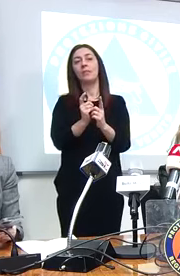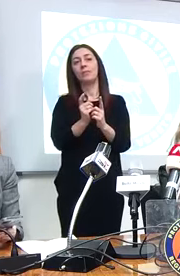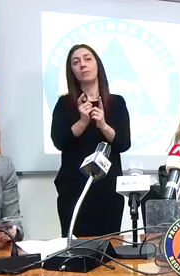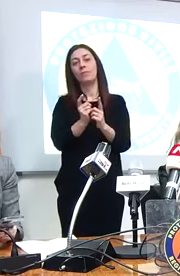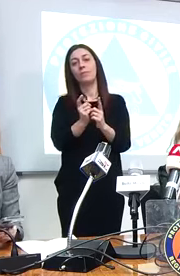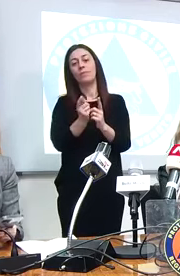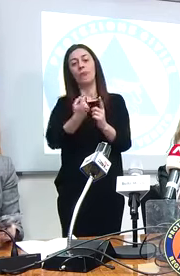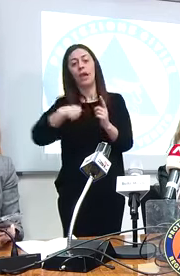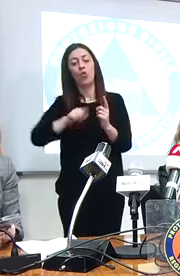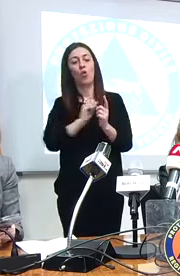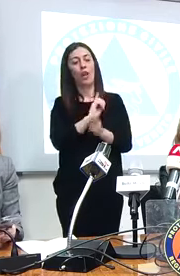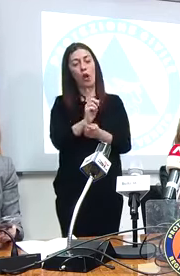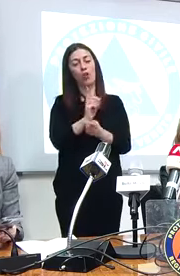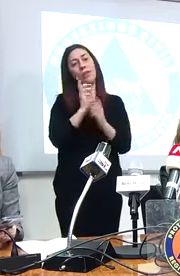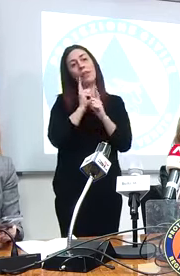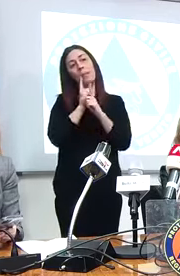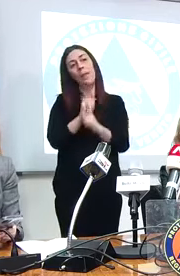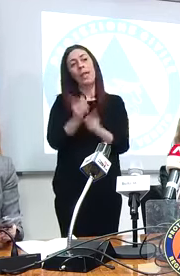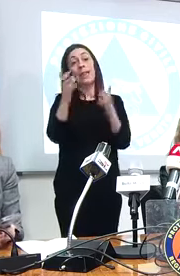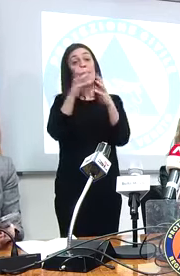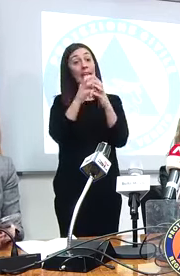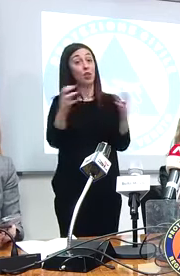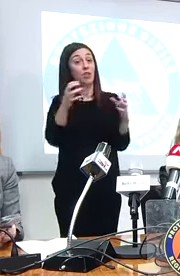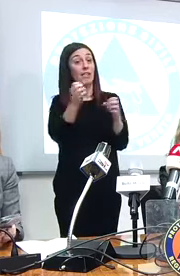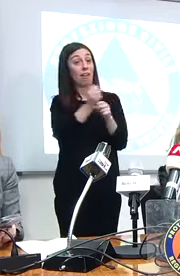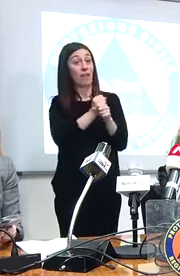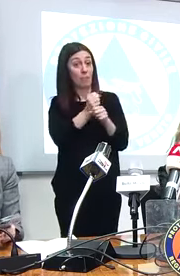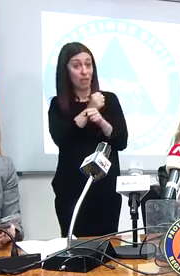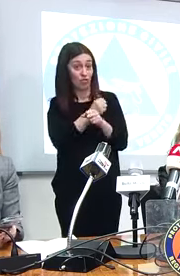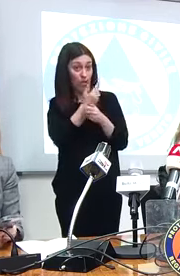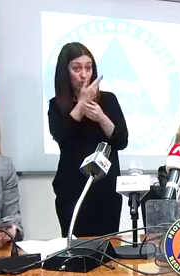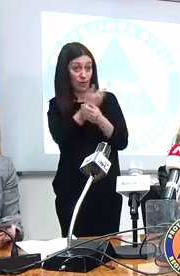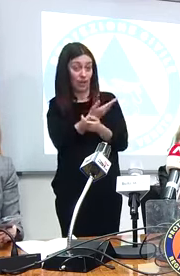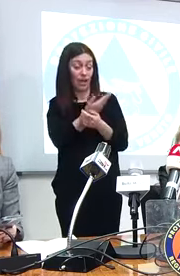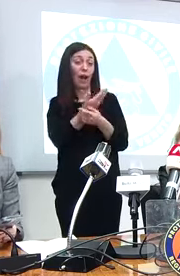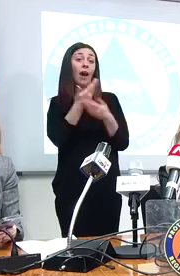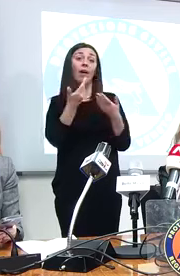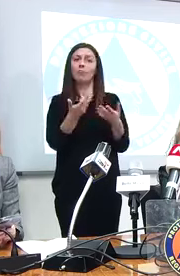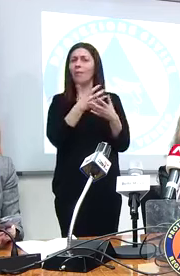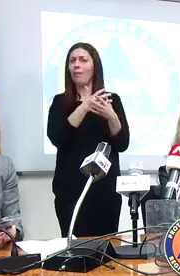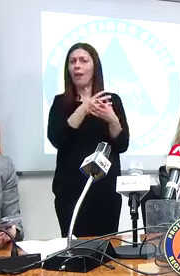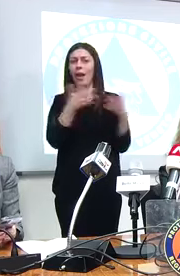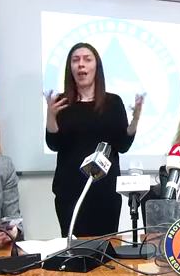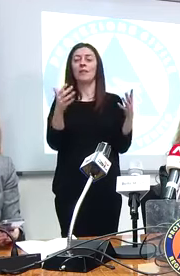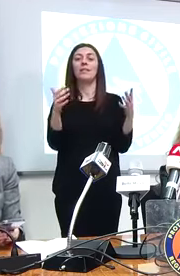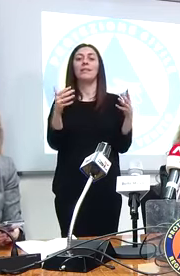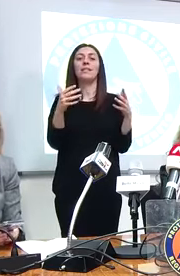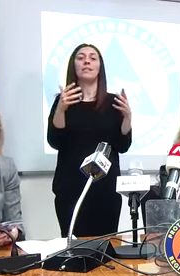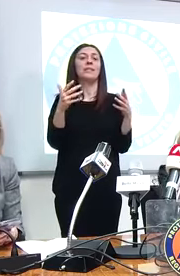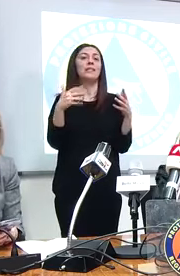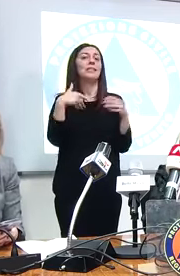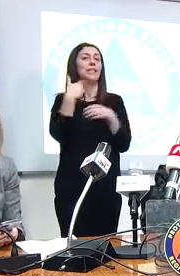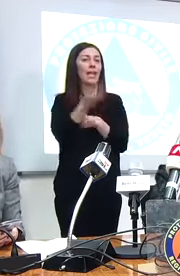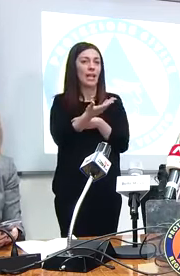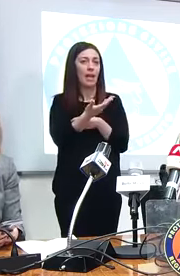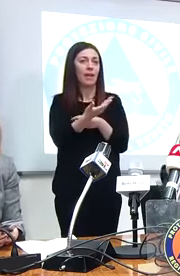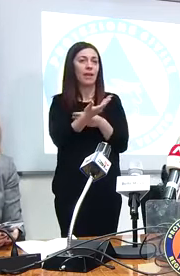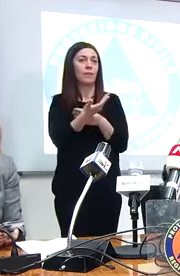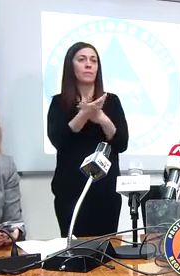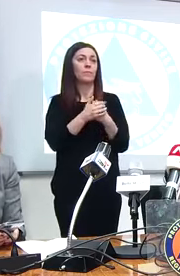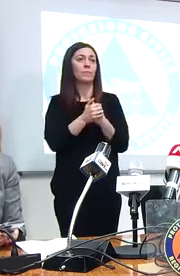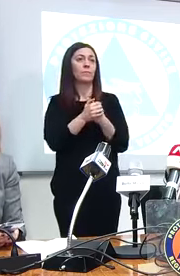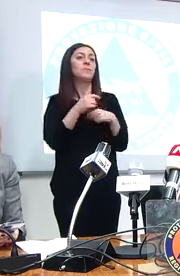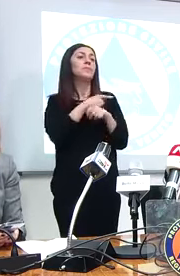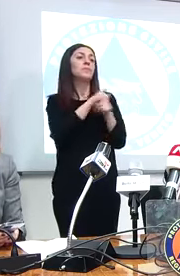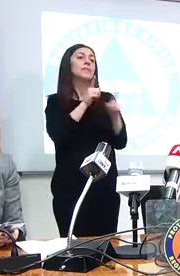da un'industria farmaceutica che in questo caso è una multinazionale straniera che non fa gli interessi di uno studioso, fa i